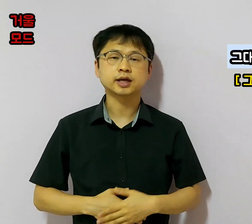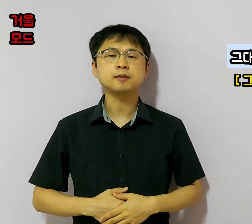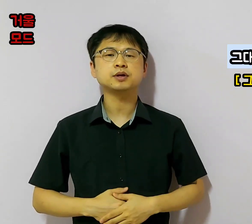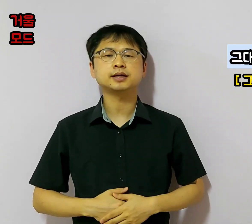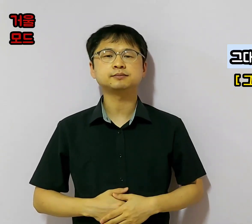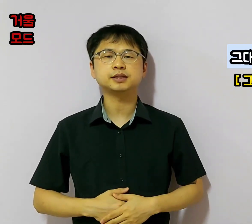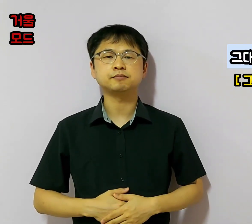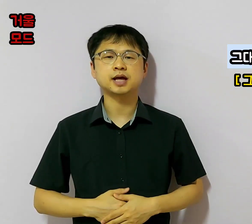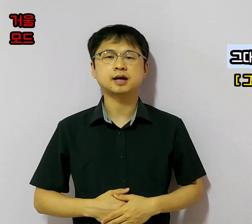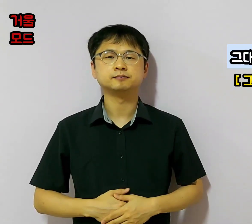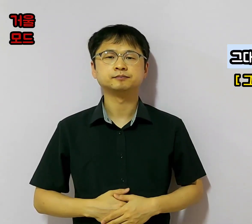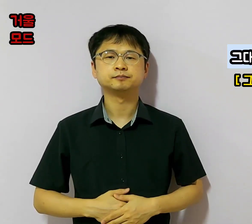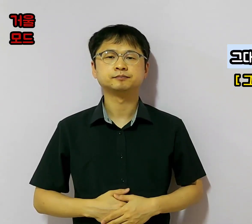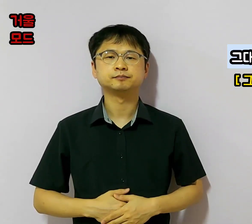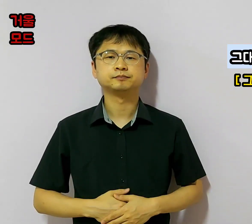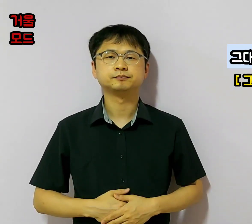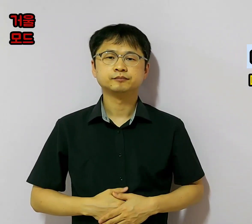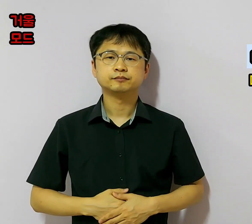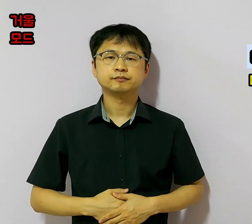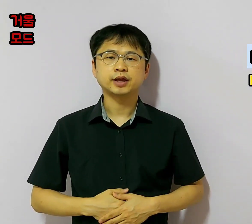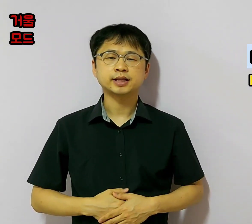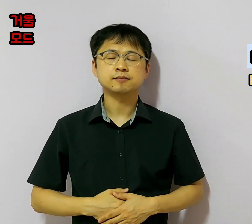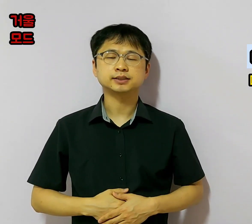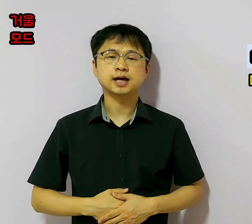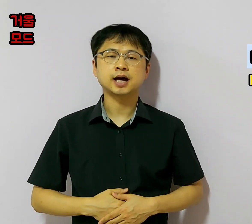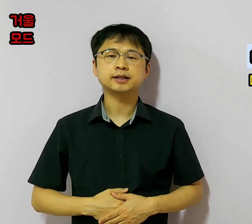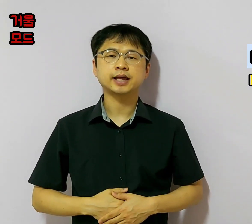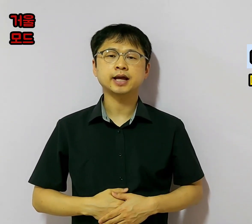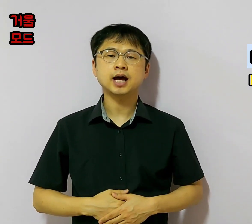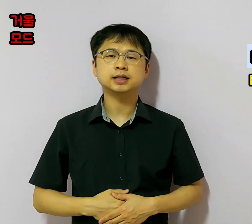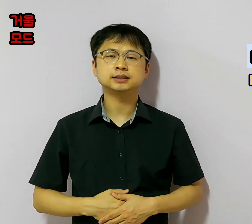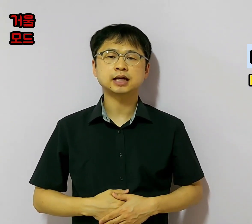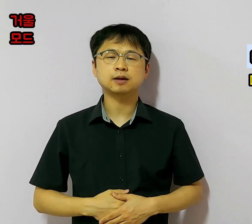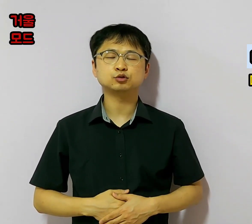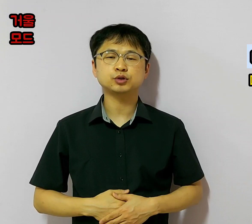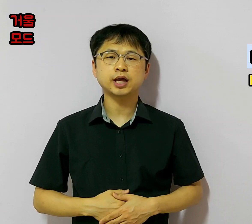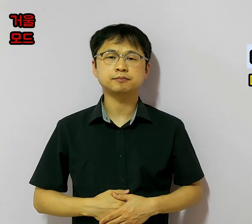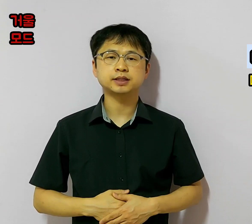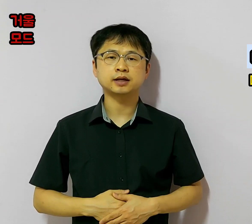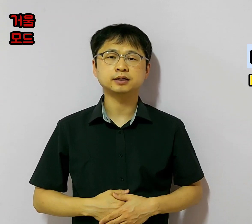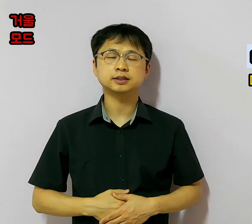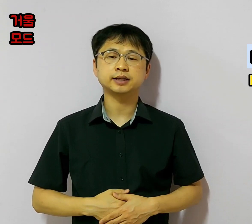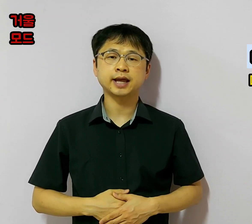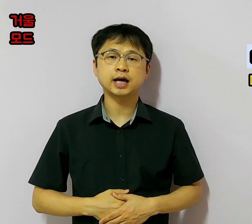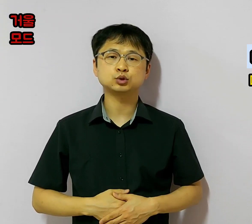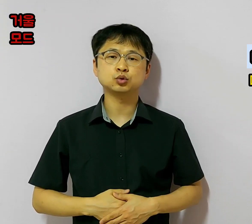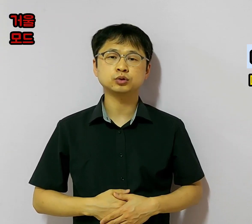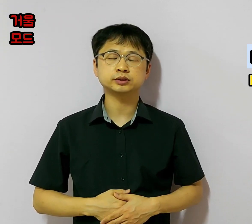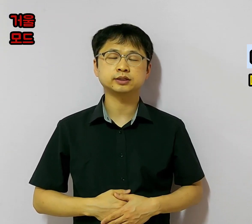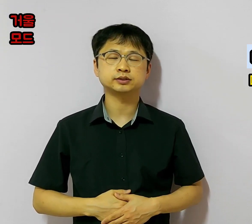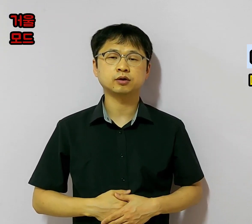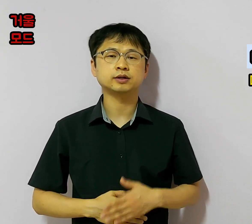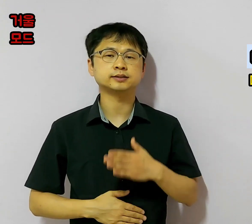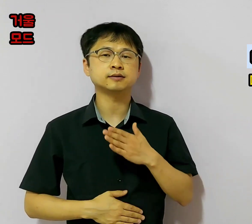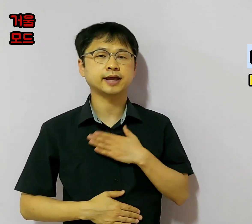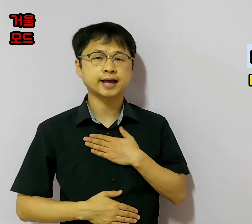이렇게 표현하시면 됩니다. 네, 다음 가사. 내가 아는 사람 중에입니다. 여기서는 내가 주어로 쓰였죠. 그래서